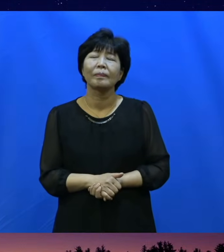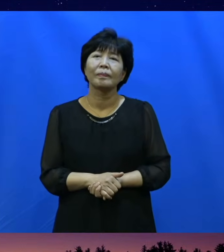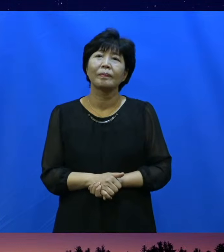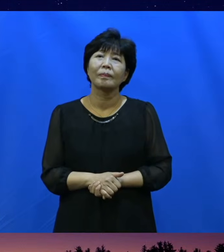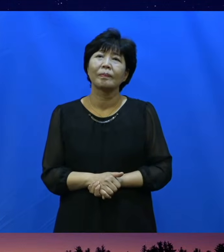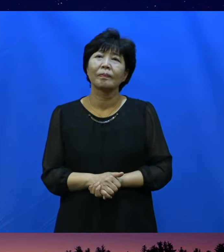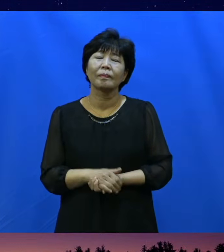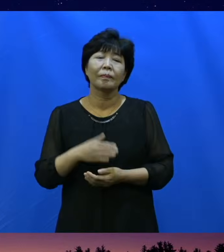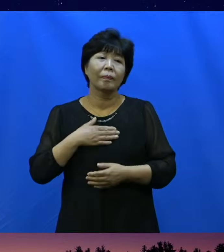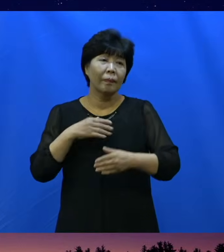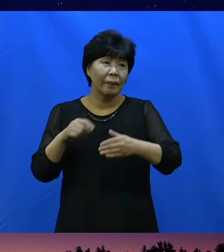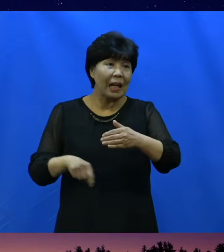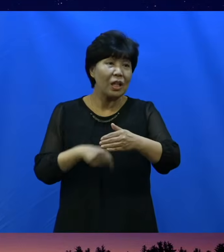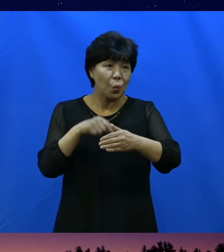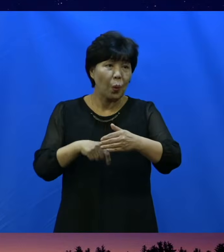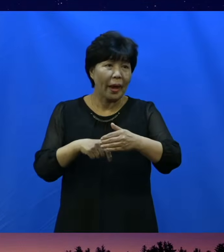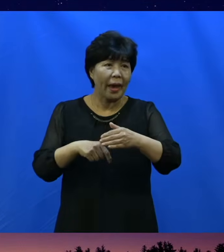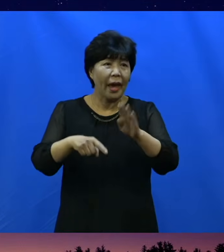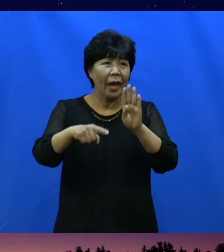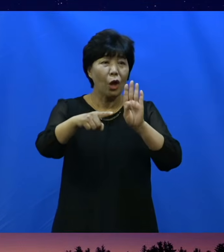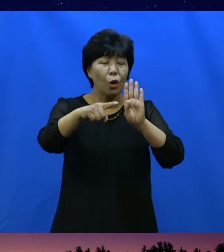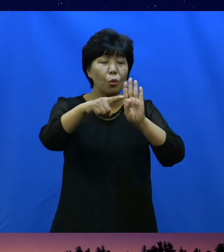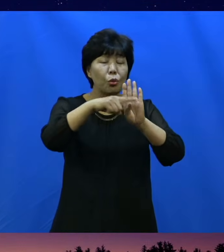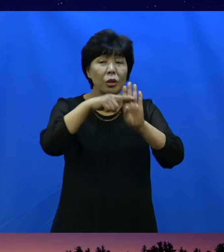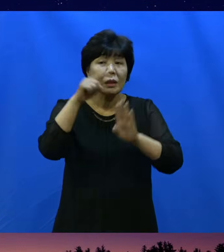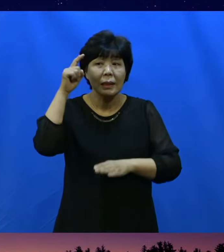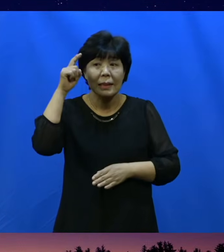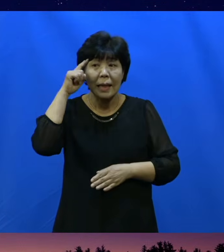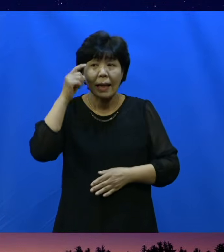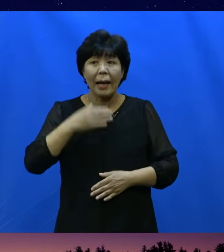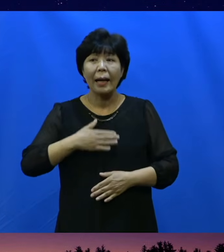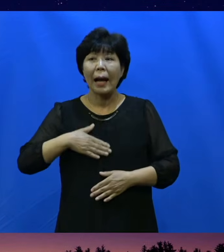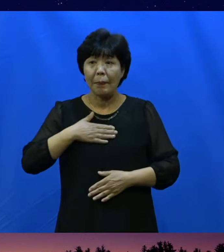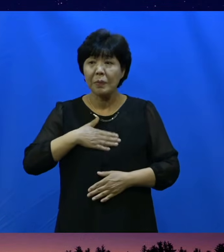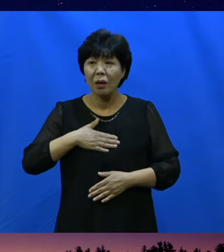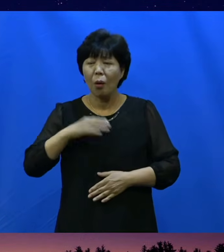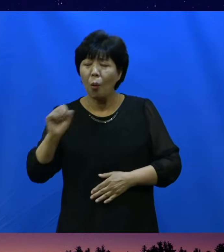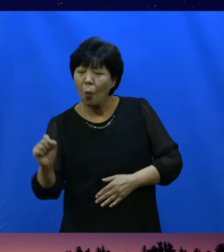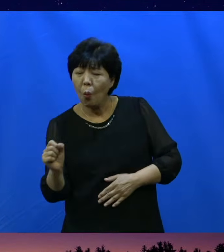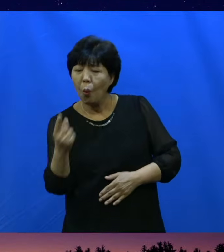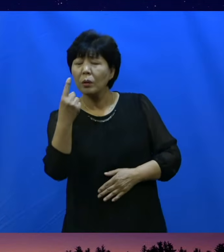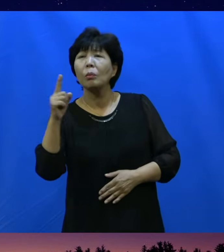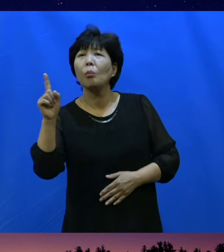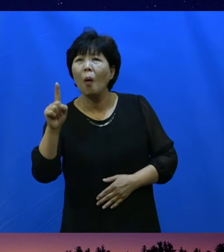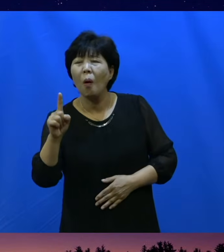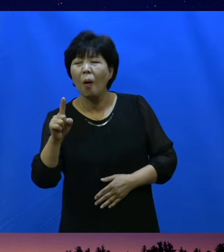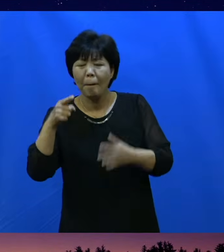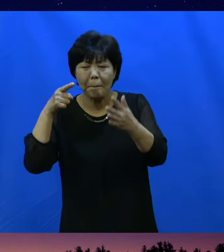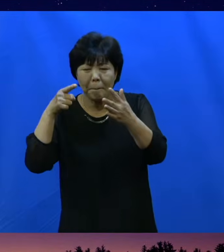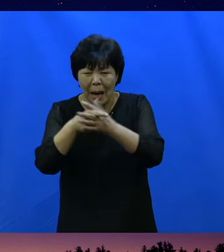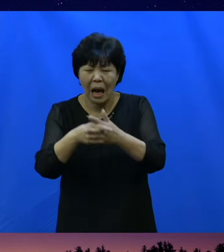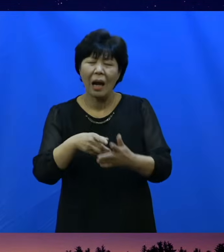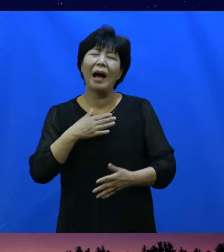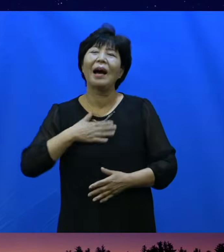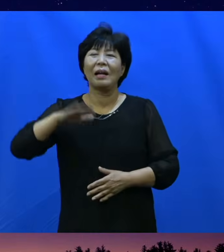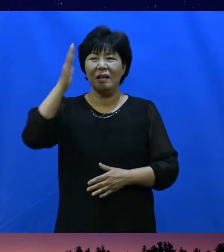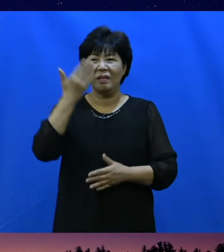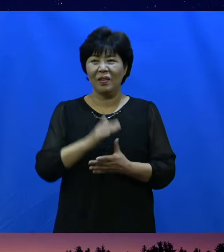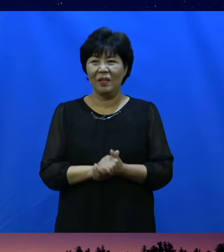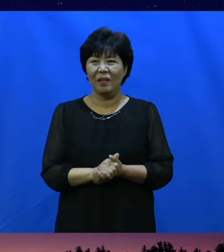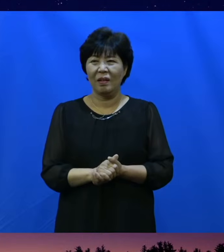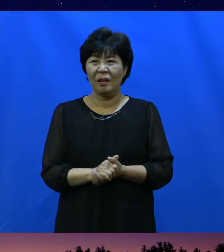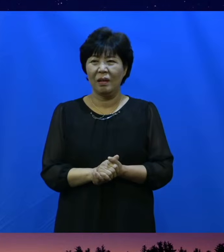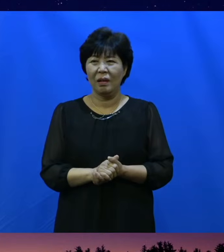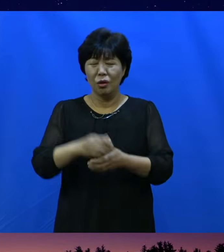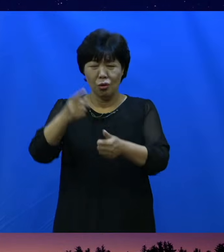여러분, 이 내 안에 찾아오는 이 부정적인 감정들이 어디로부터 온 것인가, 그 출처를 알아야 된다. 그냥 일어나는 것을 보며 끝나면 안 됩니다. 우연히 스쳐가는 생각이